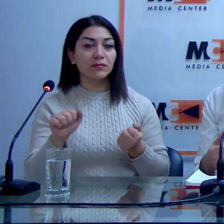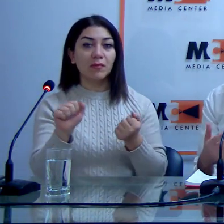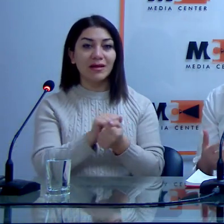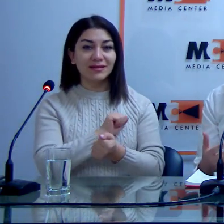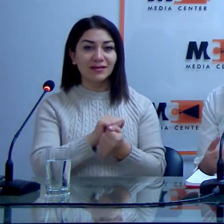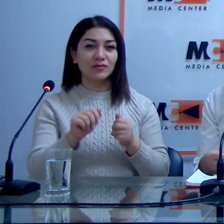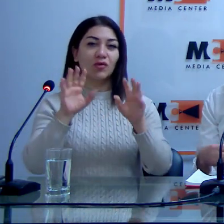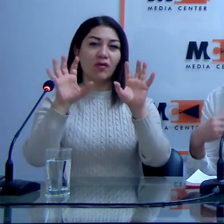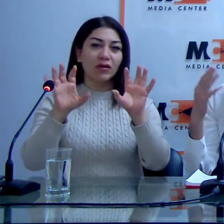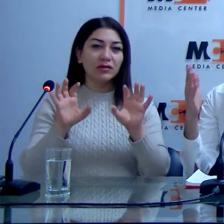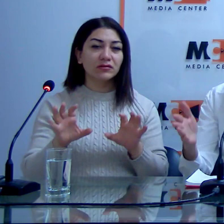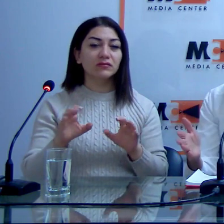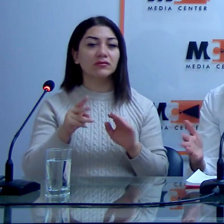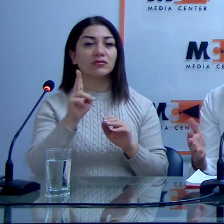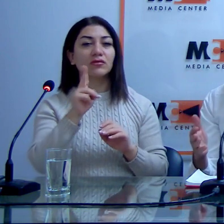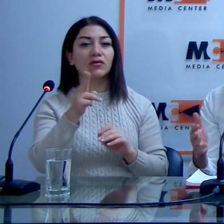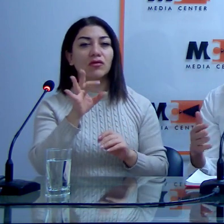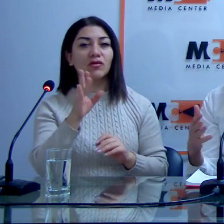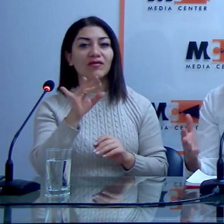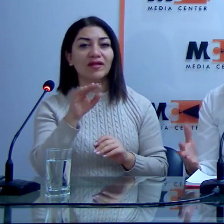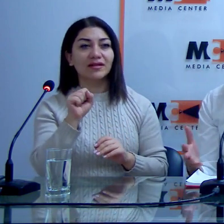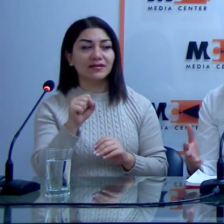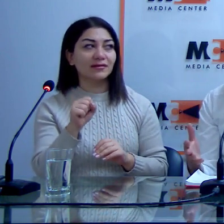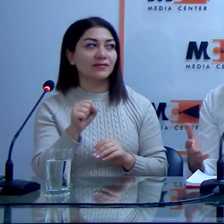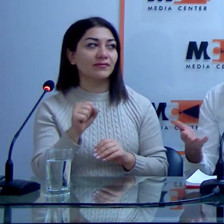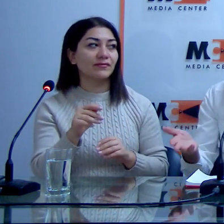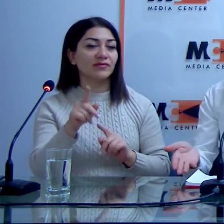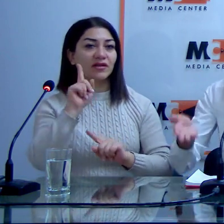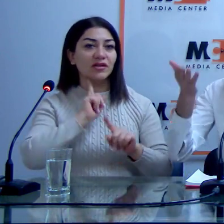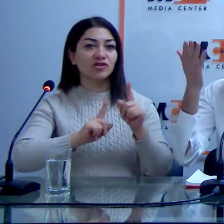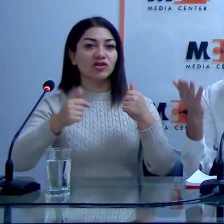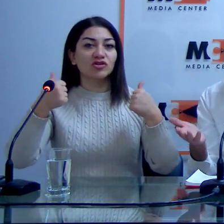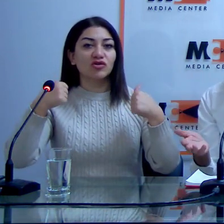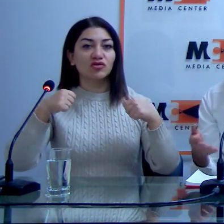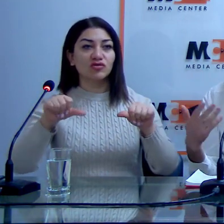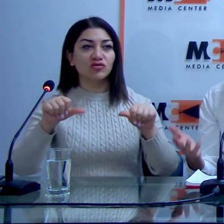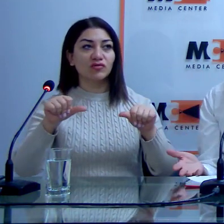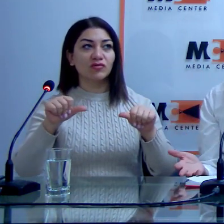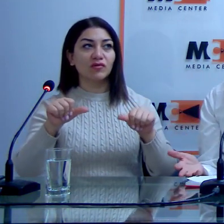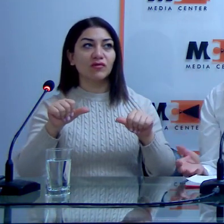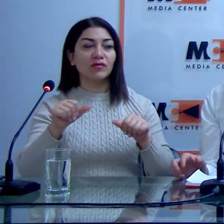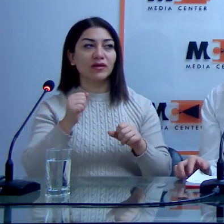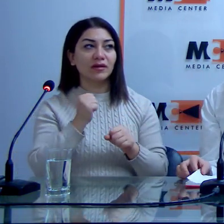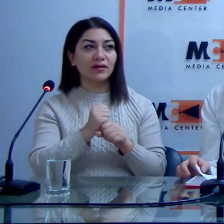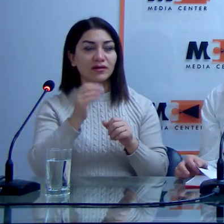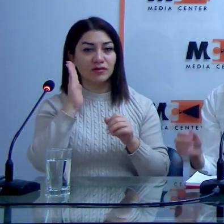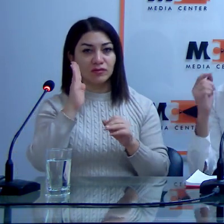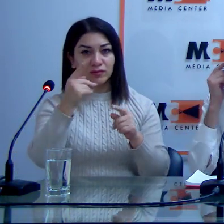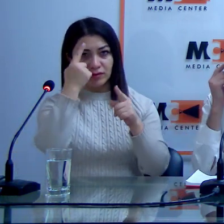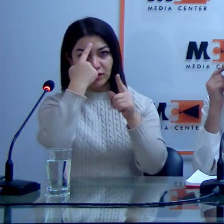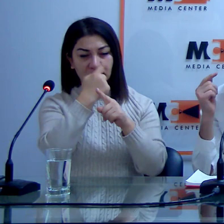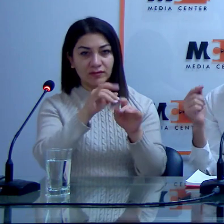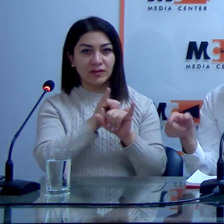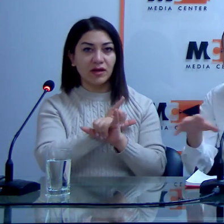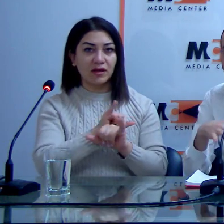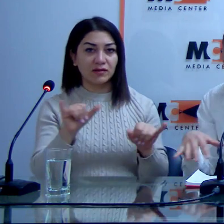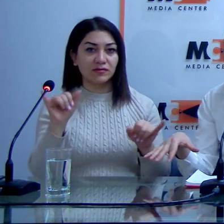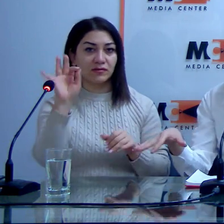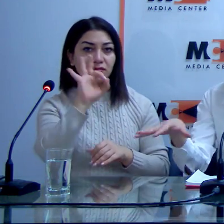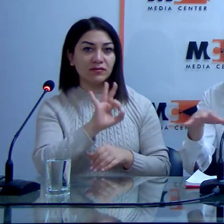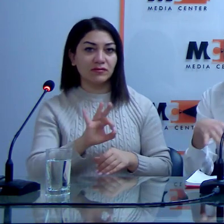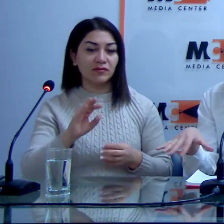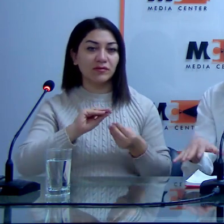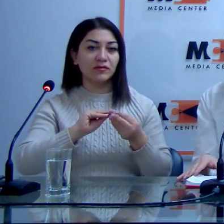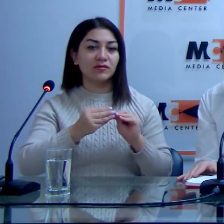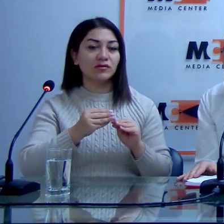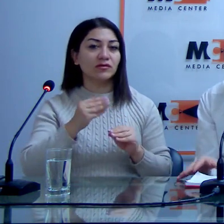պատտատուխը տկապը պատ, իրականատել, որ ալխատատուխը պտկվով պատրայտել, իրաջե կապայտուտ մեջոխտան հետը դեն